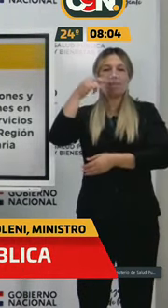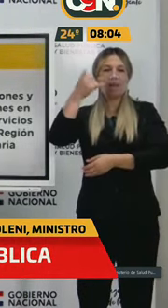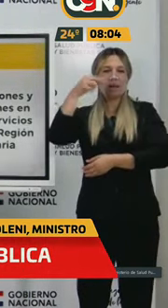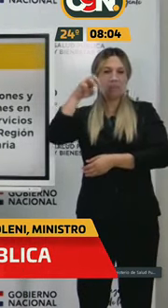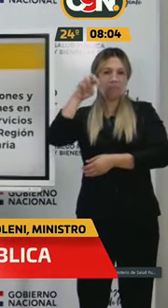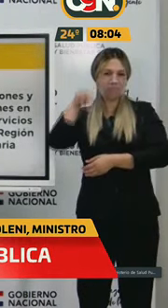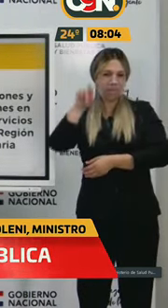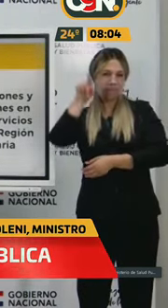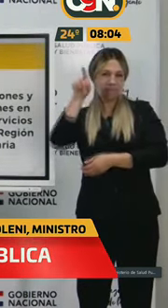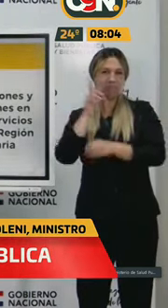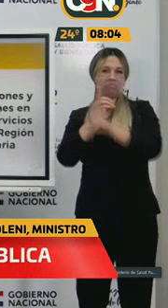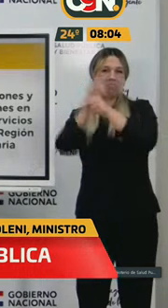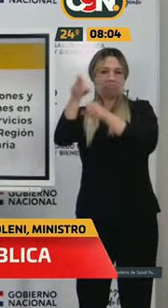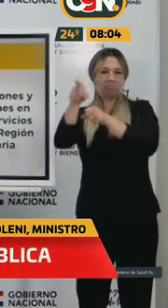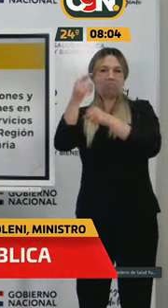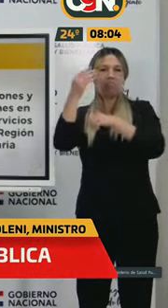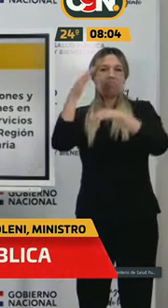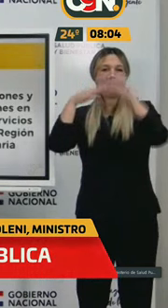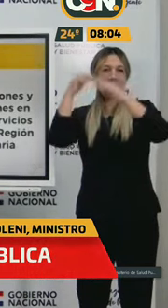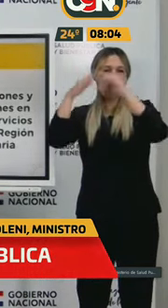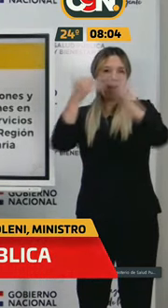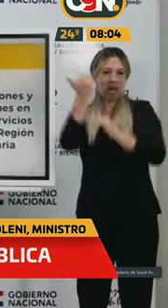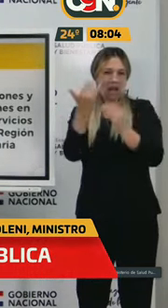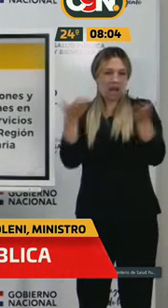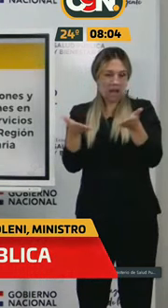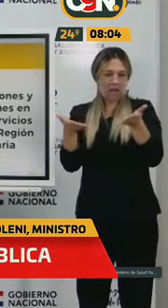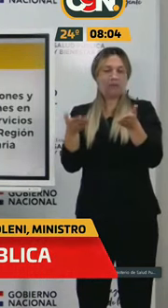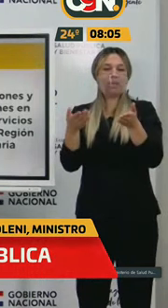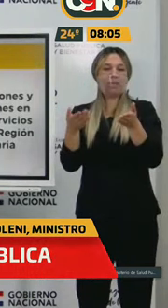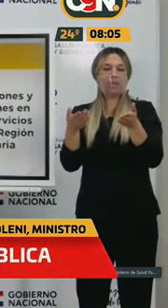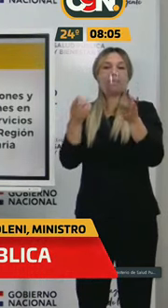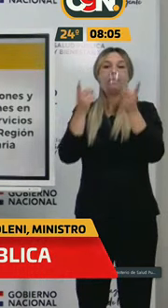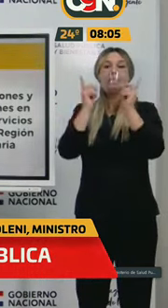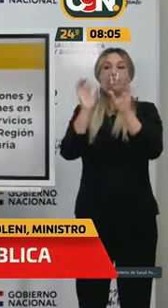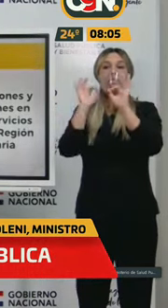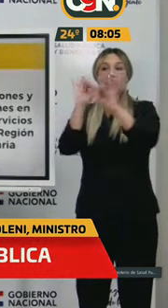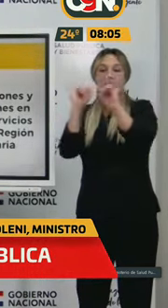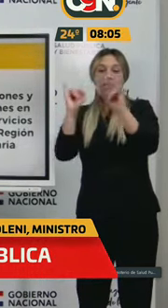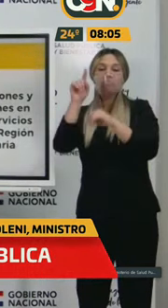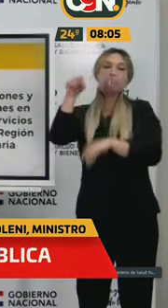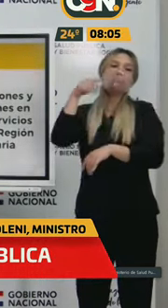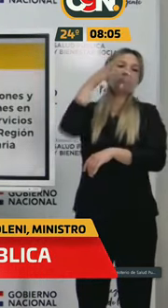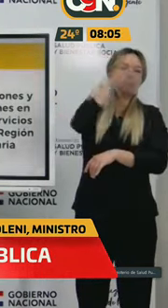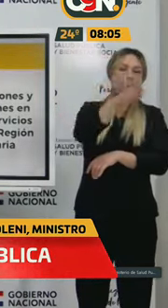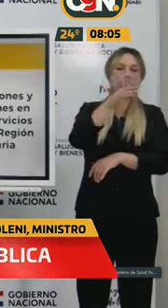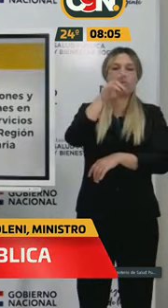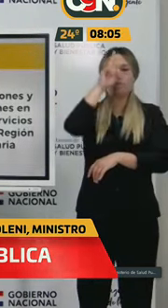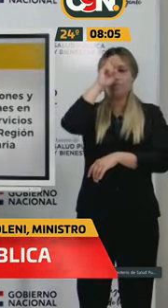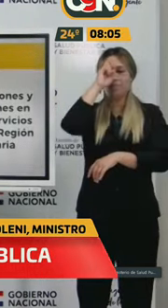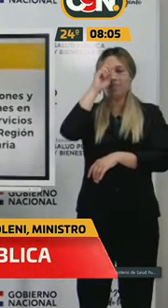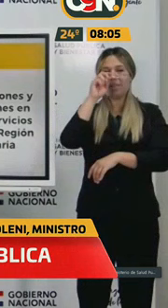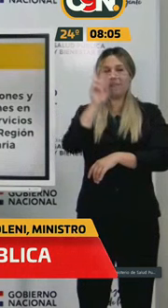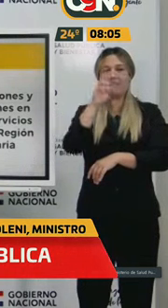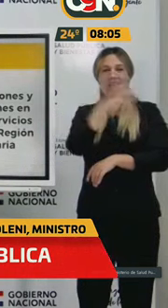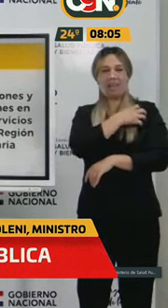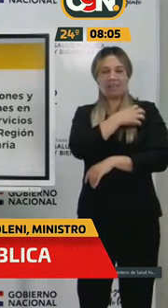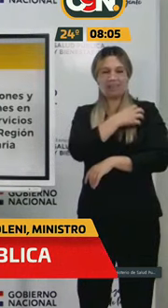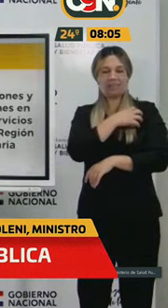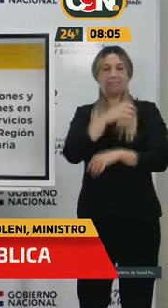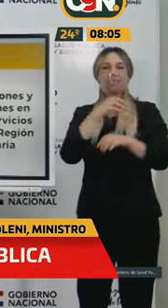que se están llevando adelante ahí. Pasamos después por el Hospital Regional de Villa Hayes, que realmente está